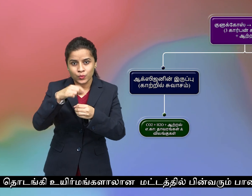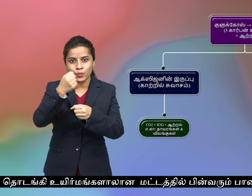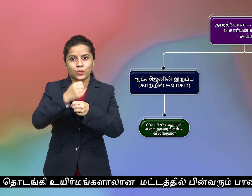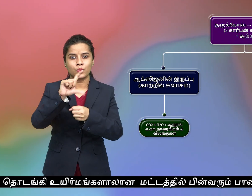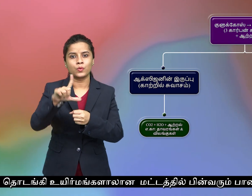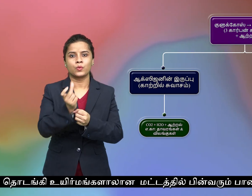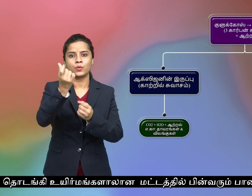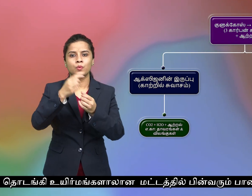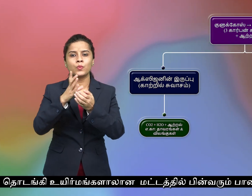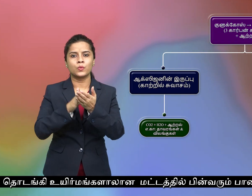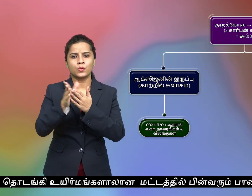பின்வரும் பாதைகளை கவனிப்போம்.